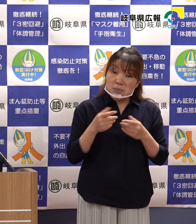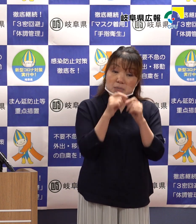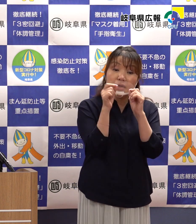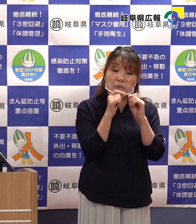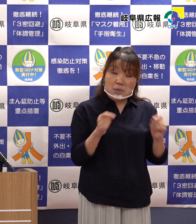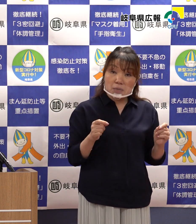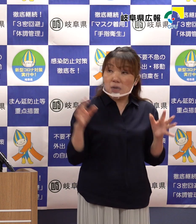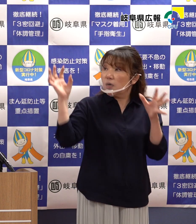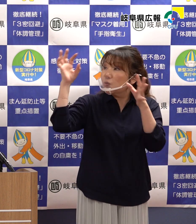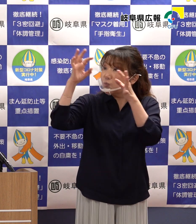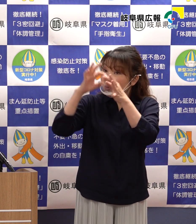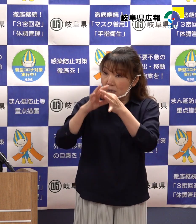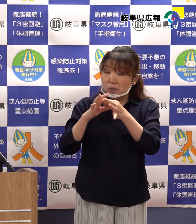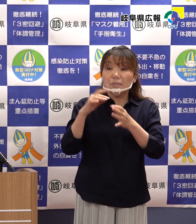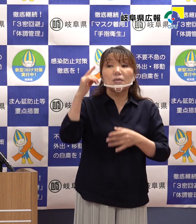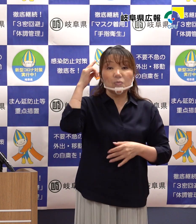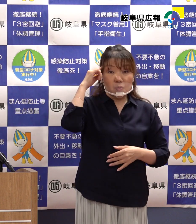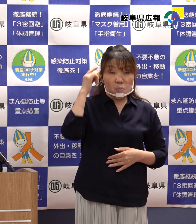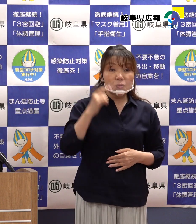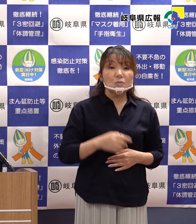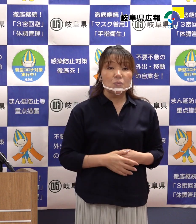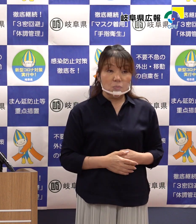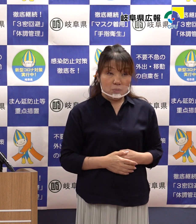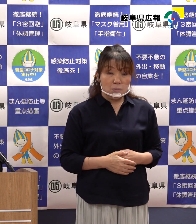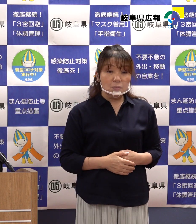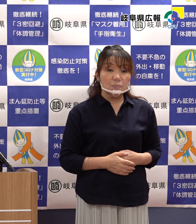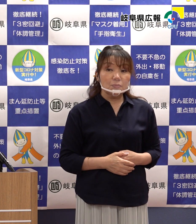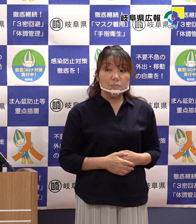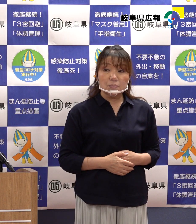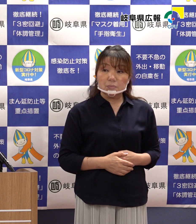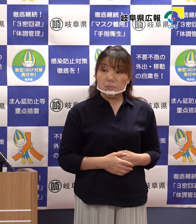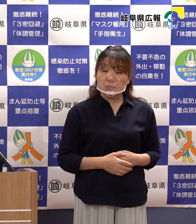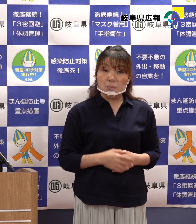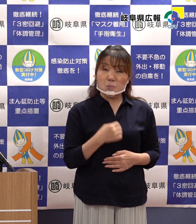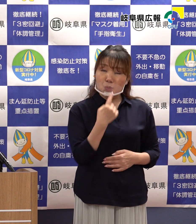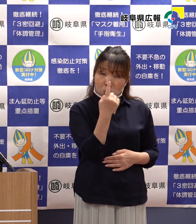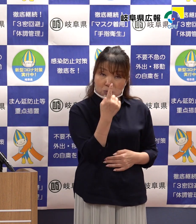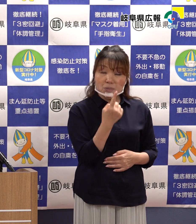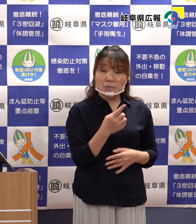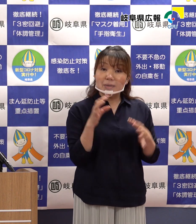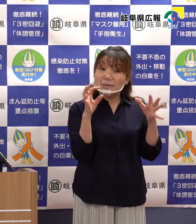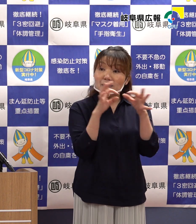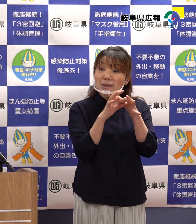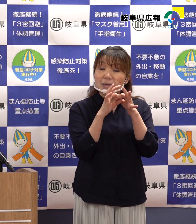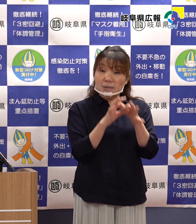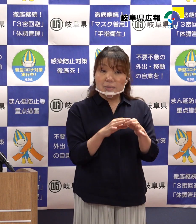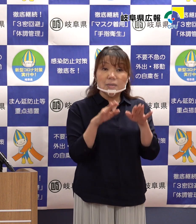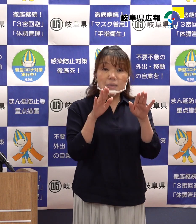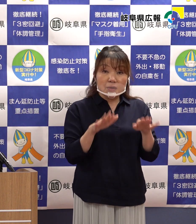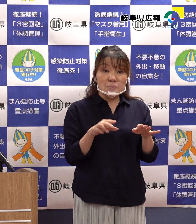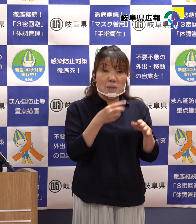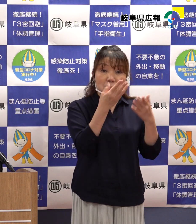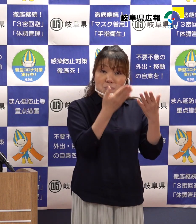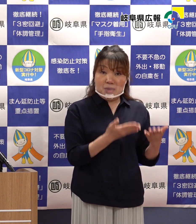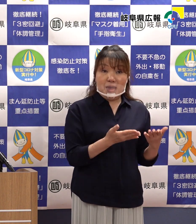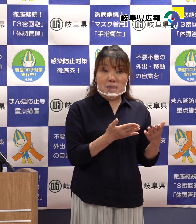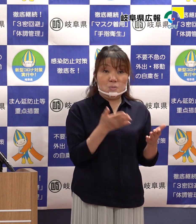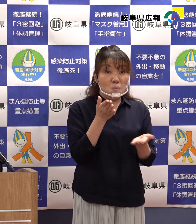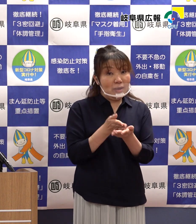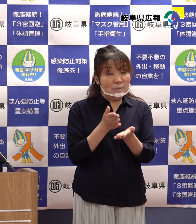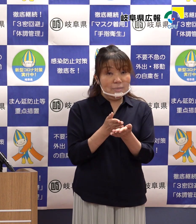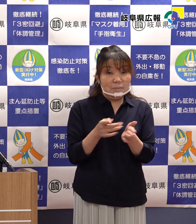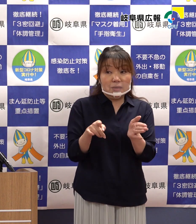につながったんだろうと、いうふうには思っております。 関連で、今三重県のお話が出まし